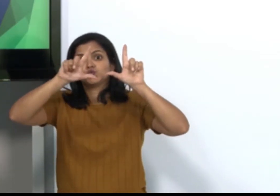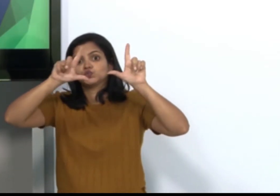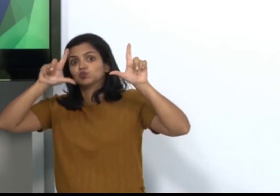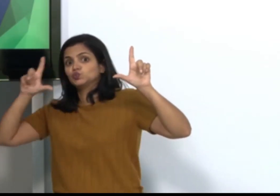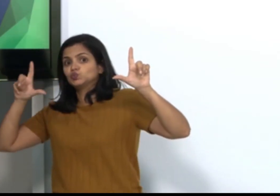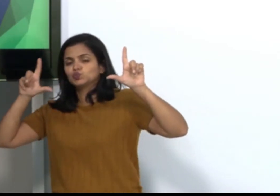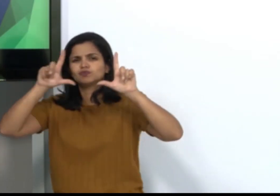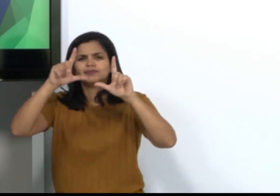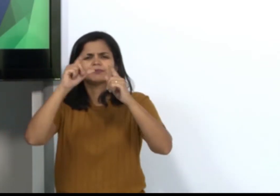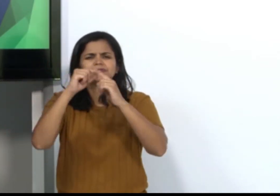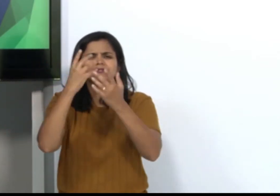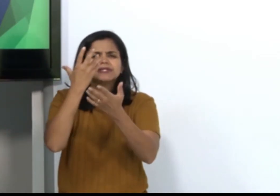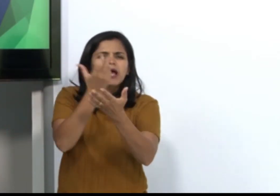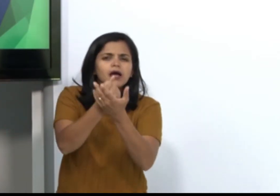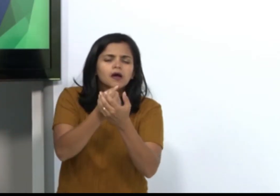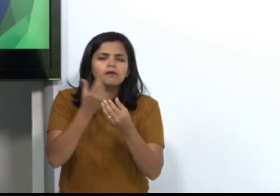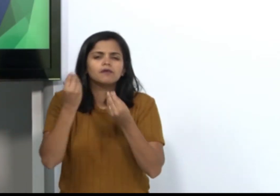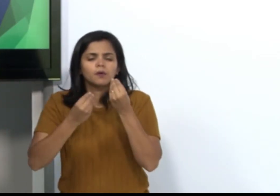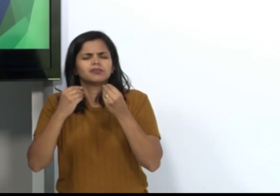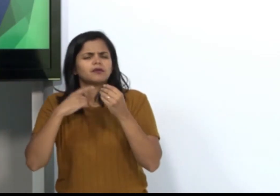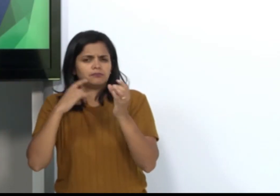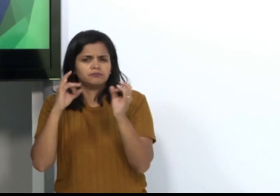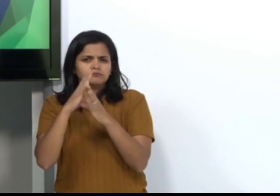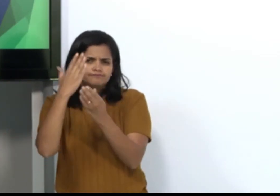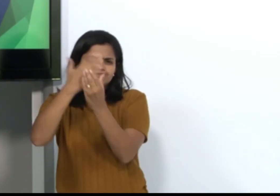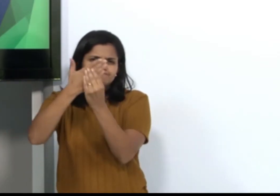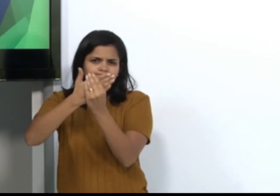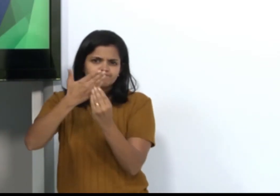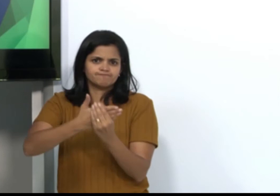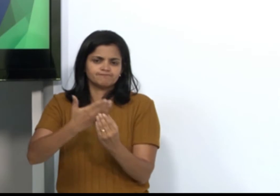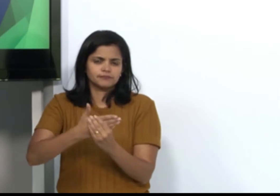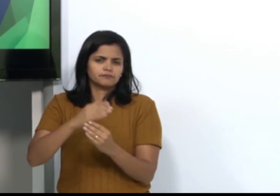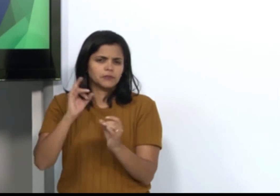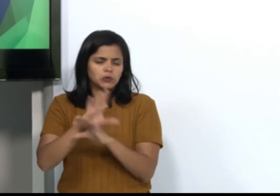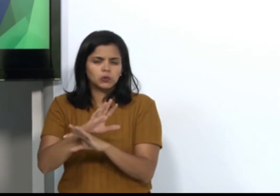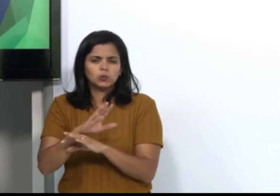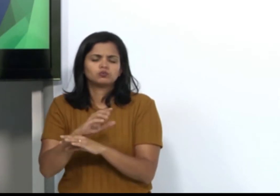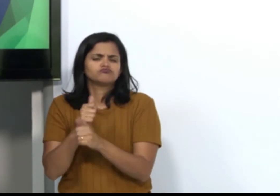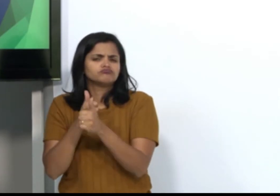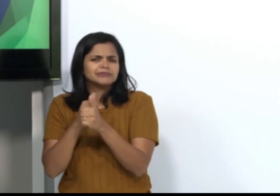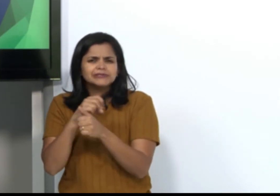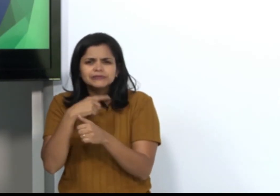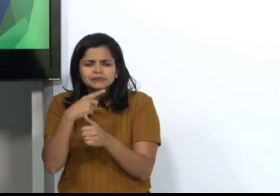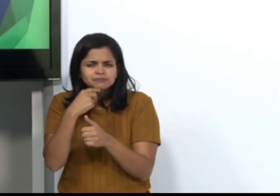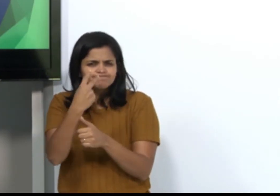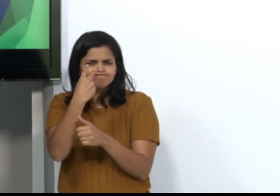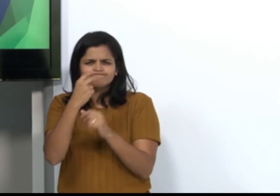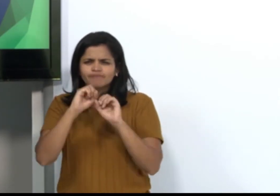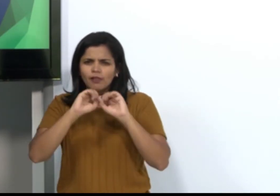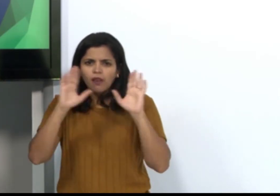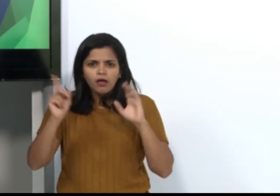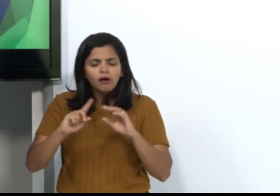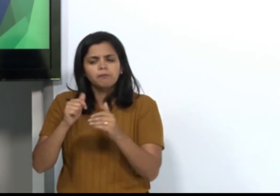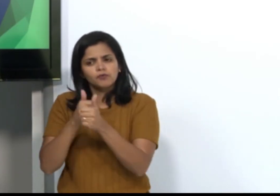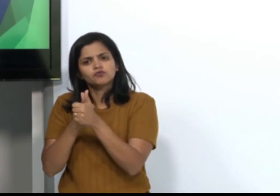sobre como utilizá-lo, aumentar e diminuir a tela dos vídeos, sobre as pastas.